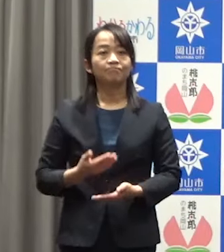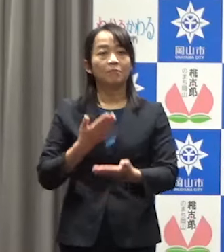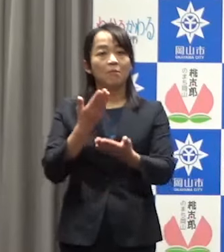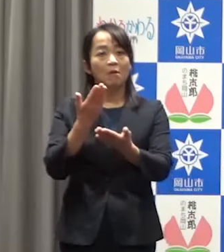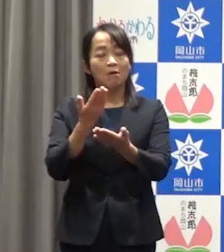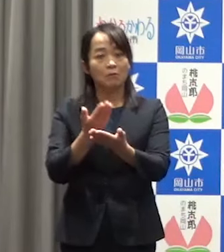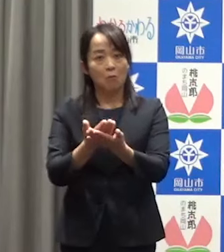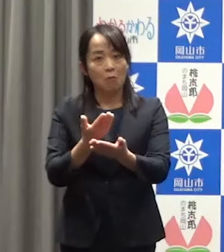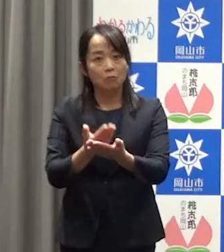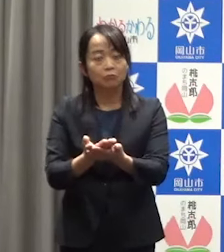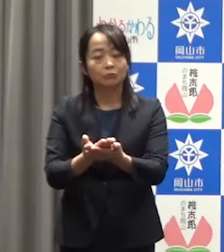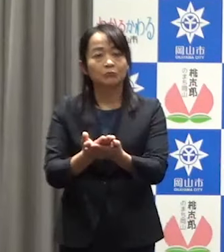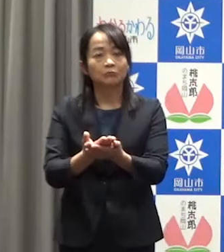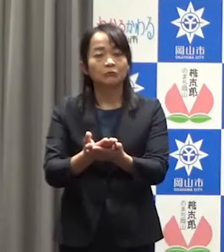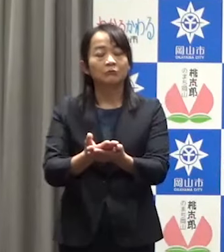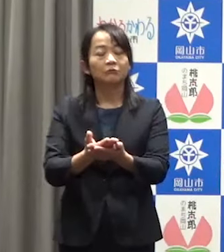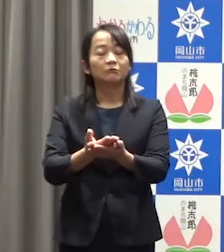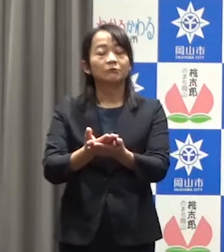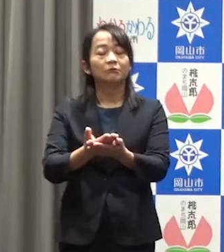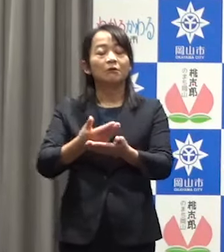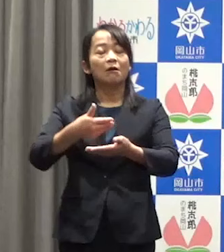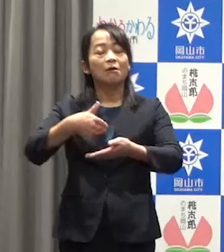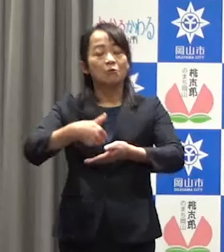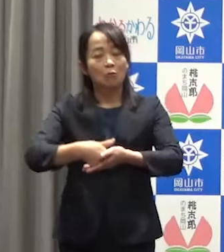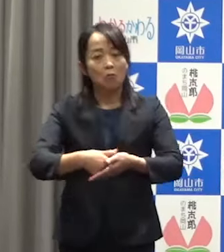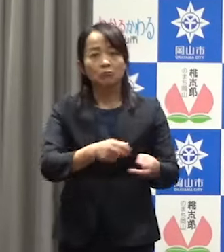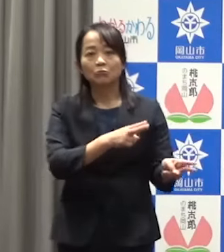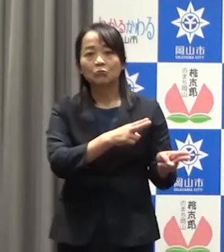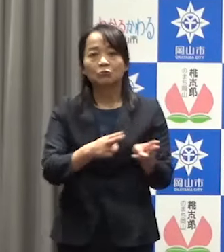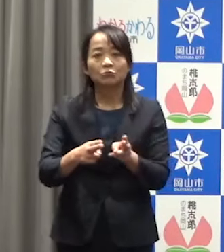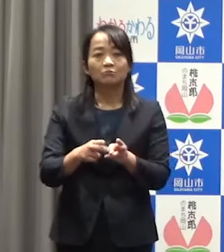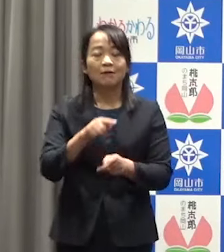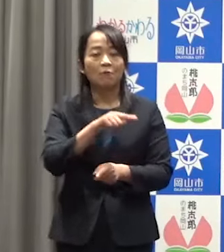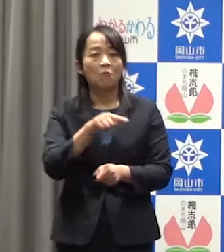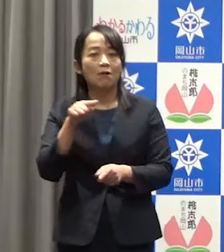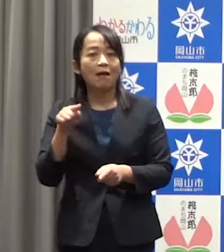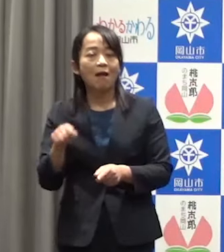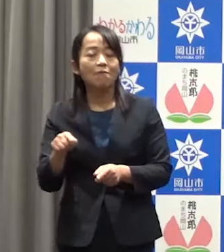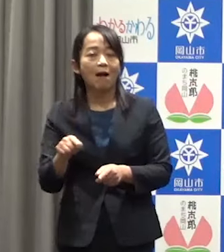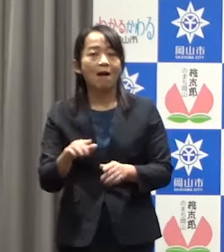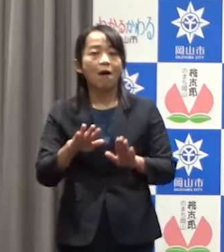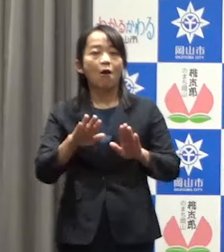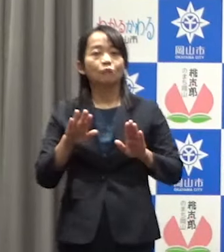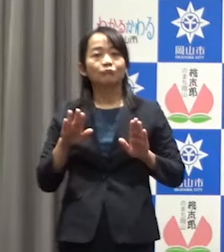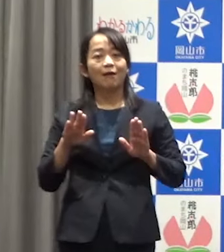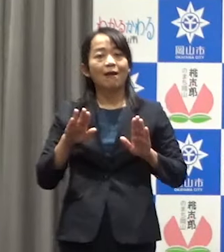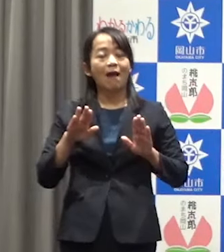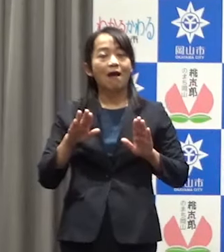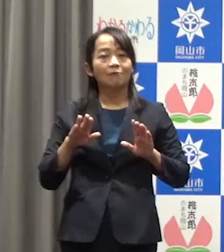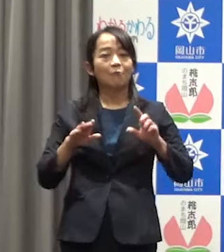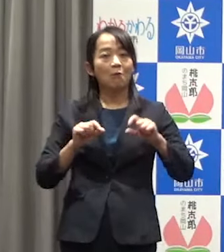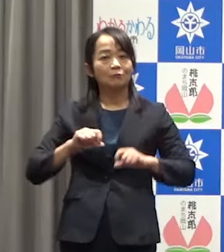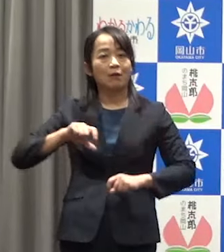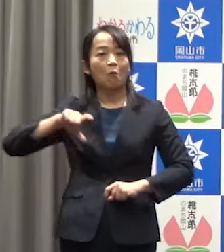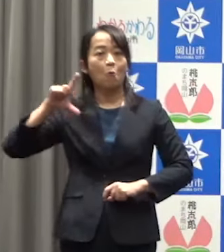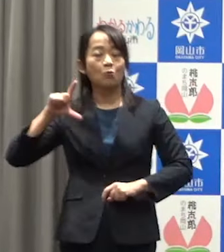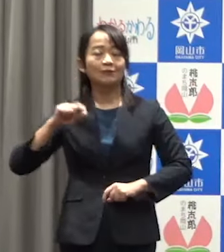はやっぱりギャップっていうか、いい意味での余裕があります。したがって、